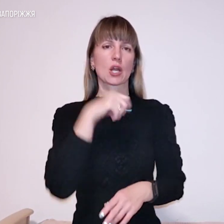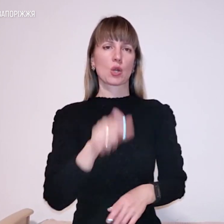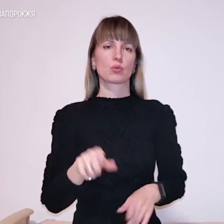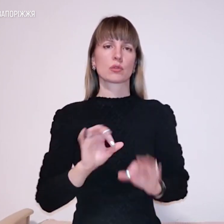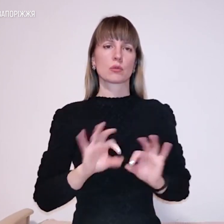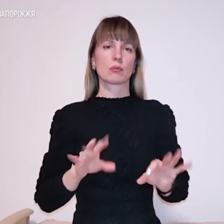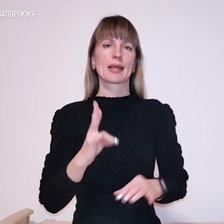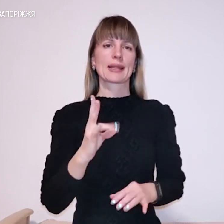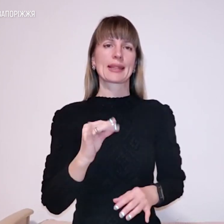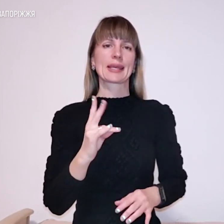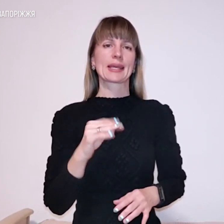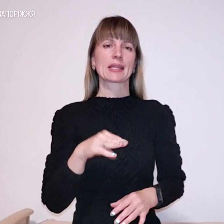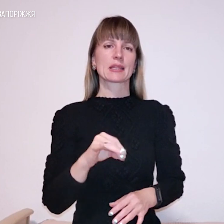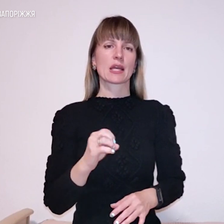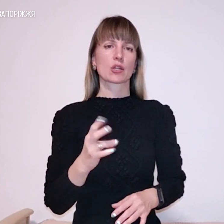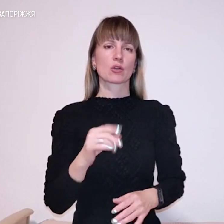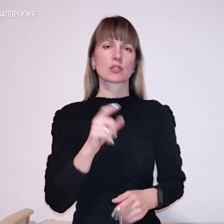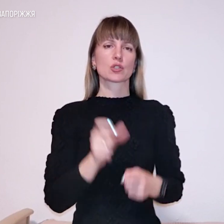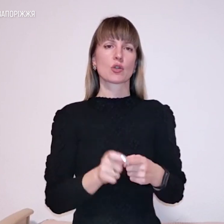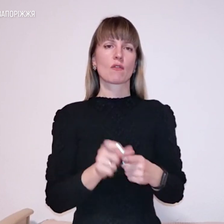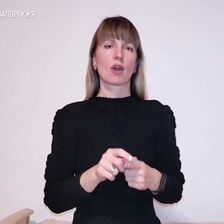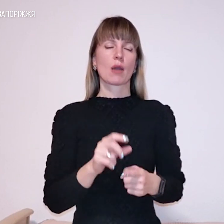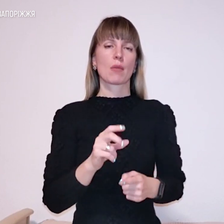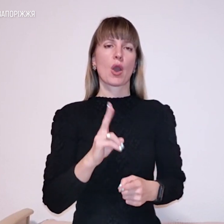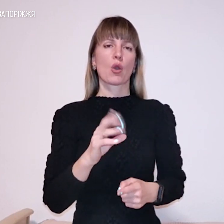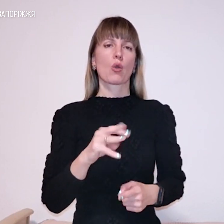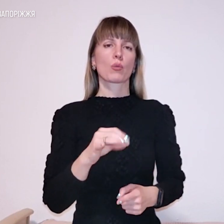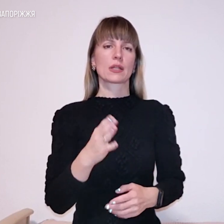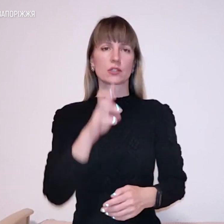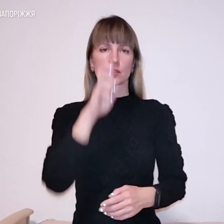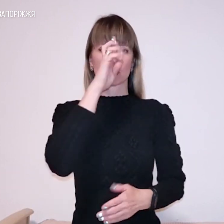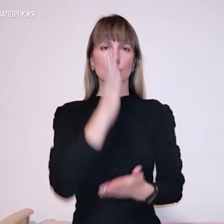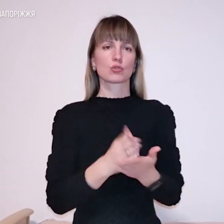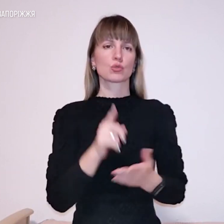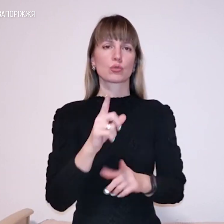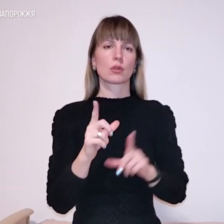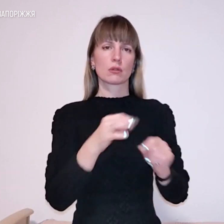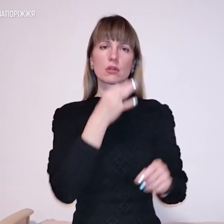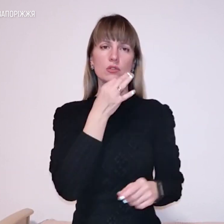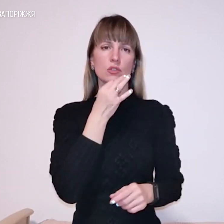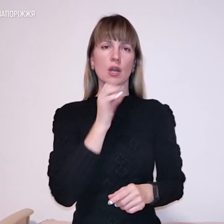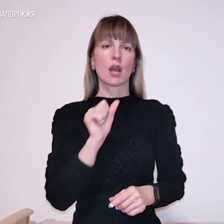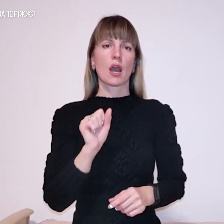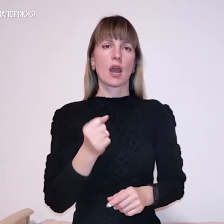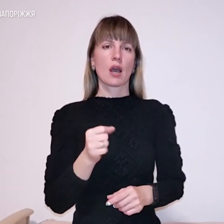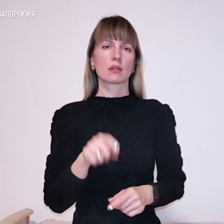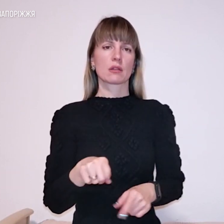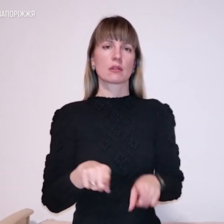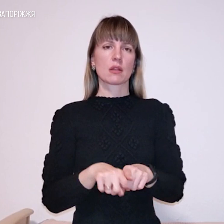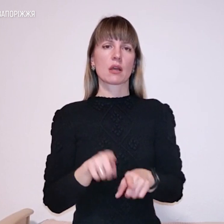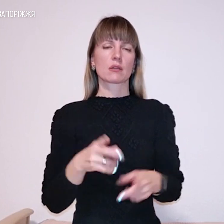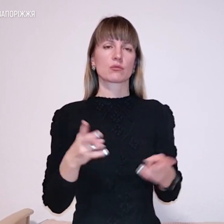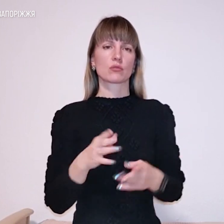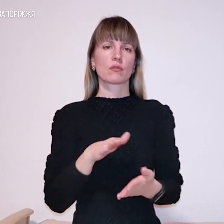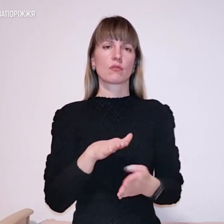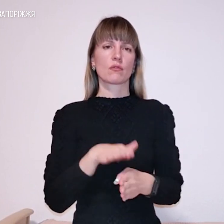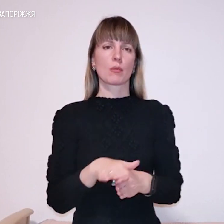Олена Никитенко. За її словами, комунальні та державні служби туди не доїжджають, а відтак їй доводиться виконувати додаткові